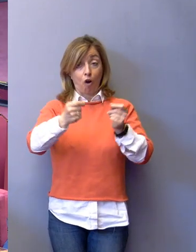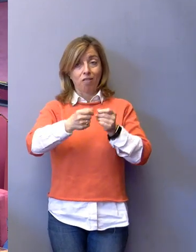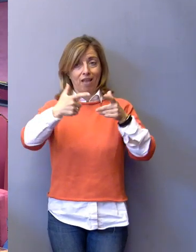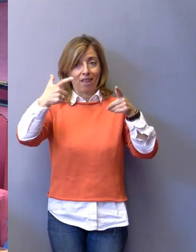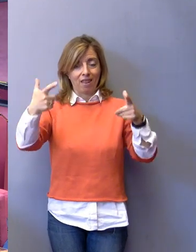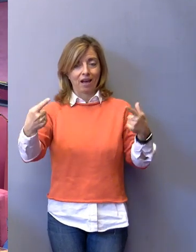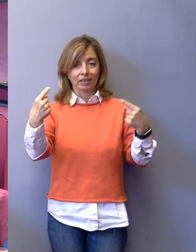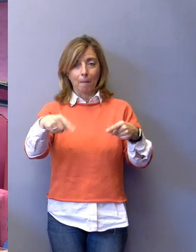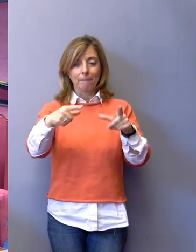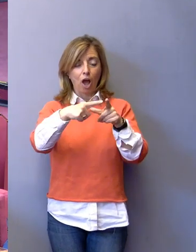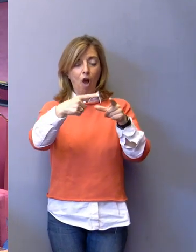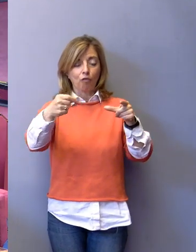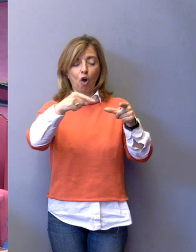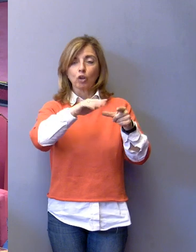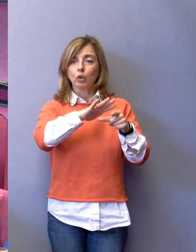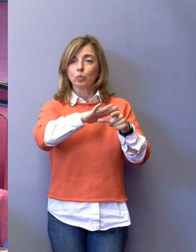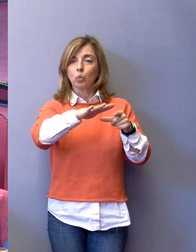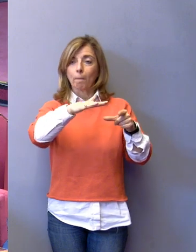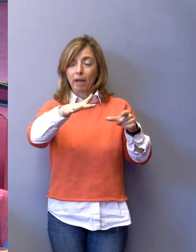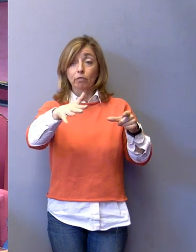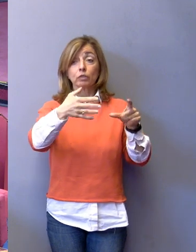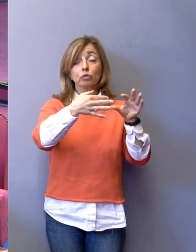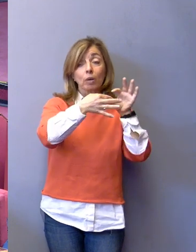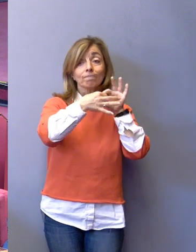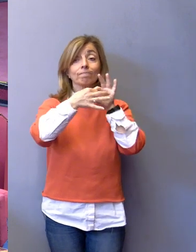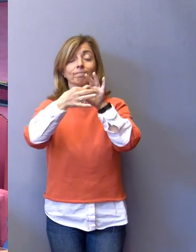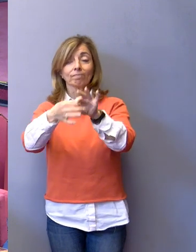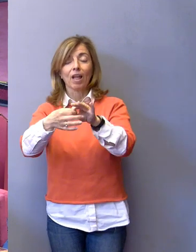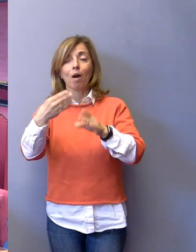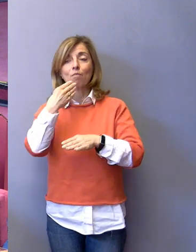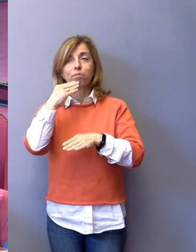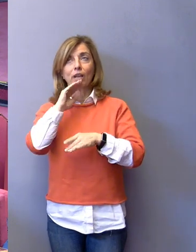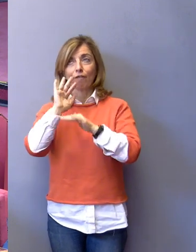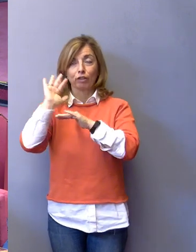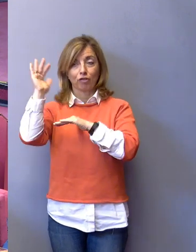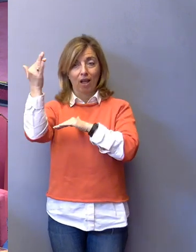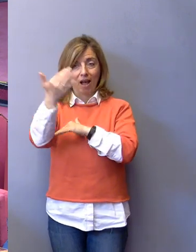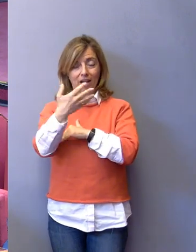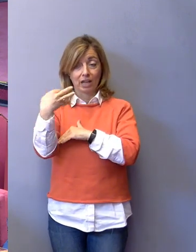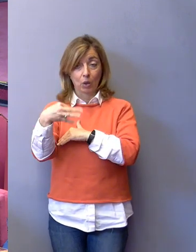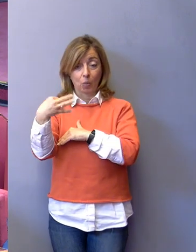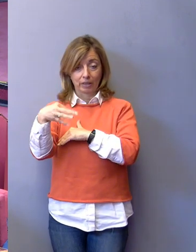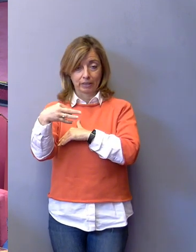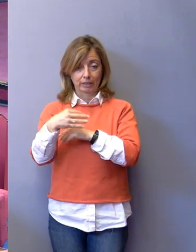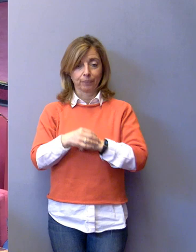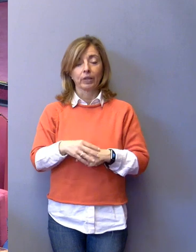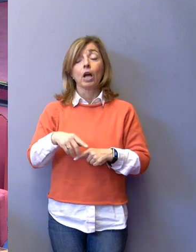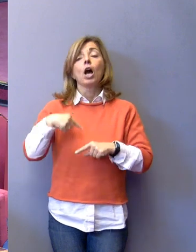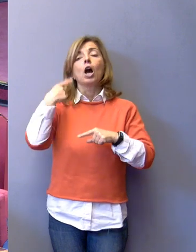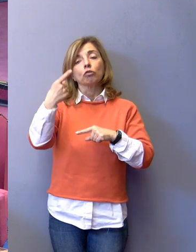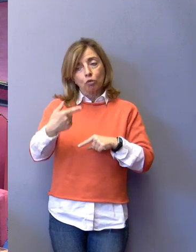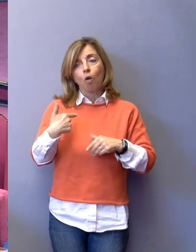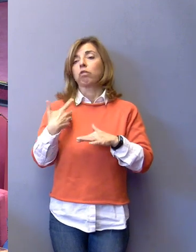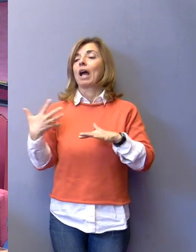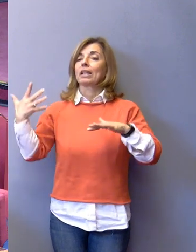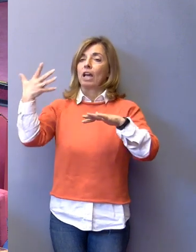delle foglie direttamente proporzionale agli effetti benefici sulla qualità dell'aria allora poi farò un intervento sulla qualità dell'aria però se